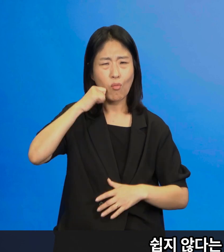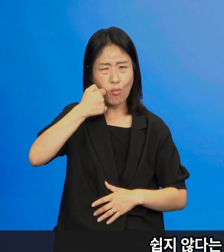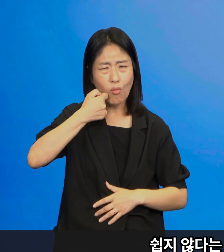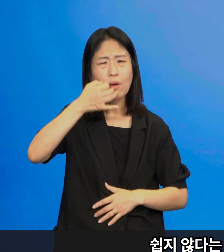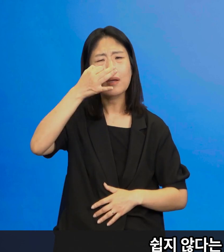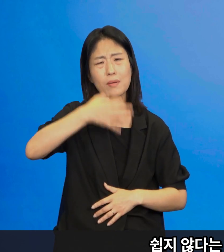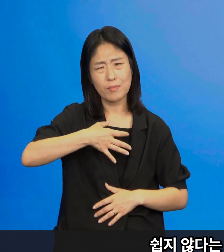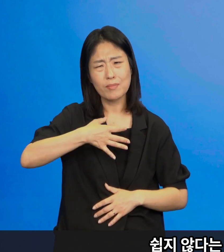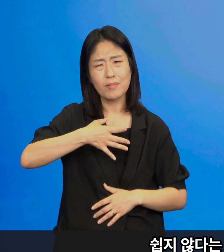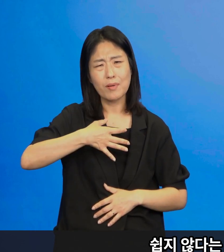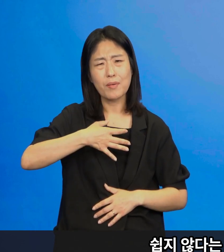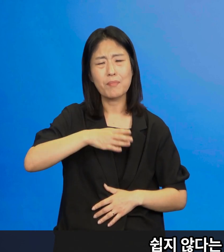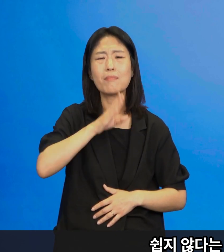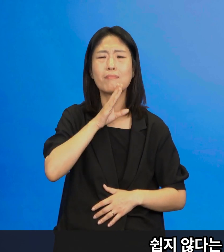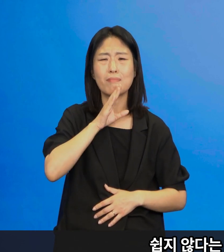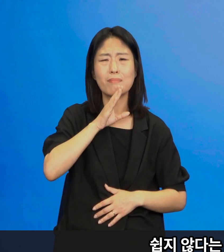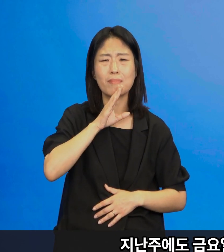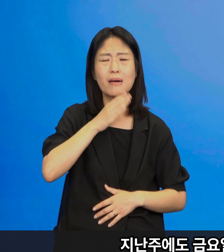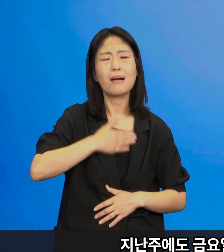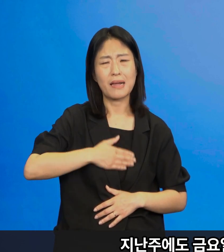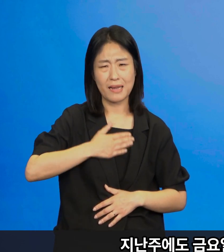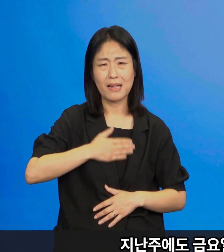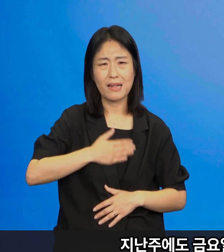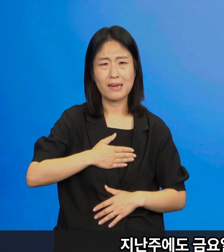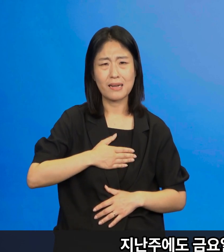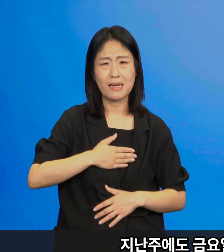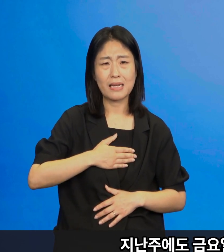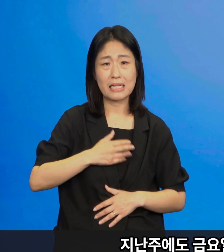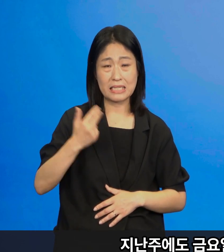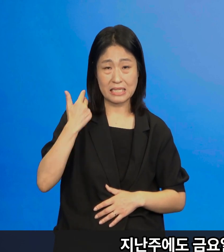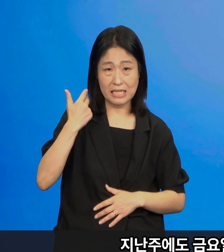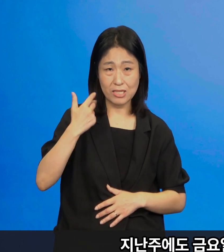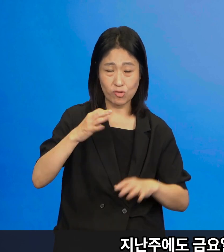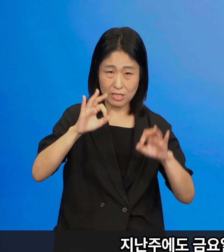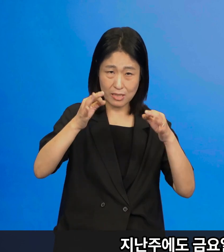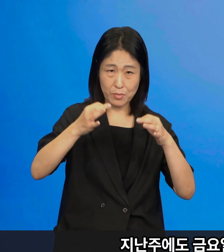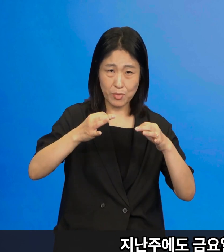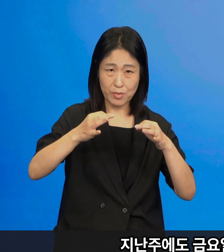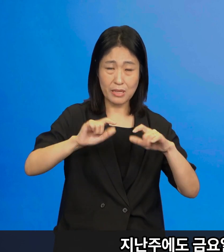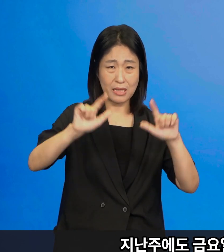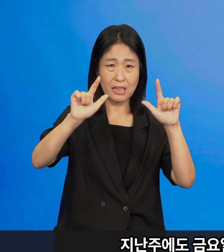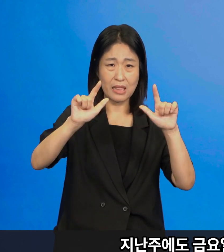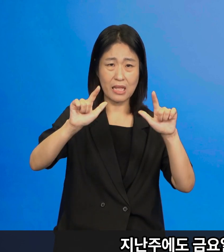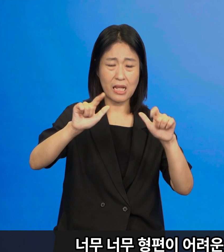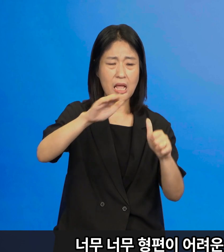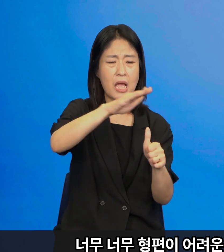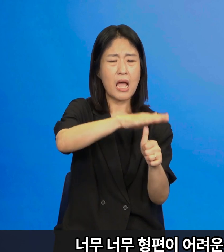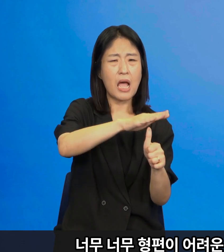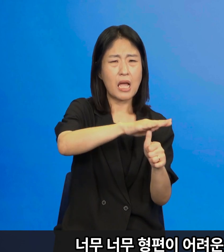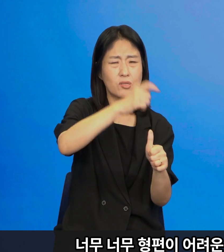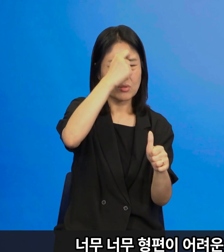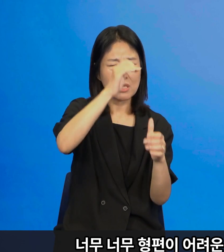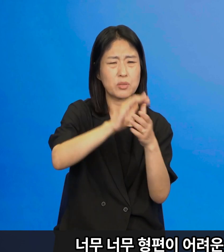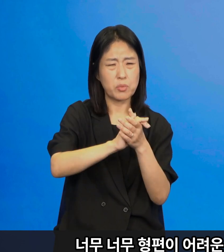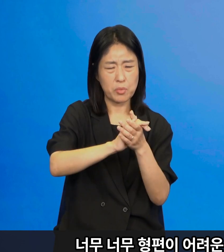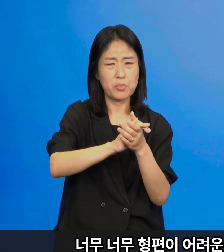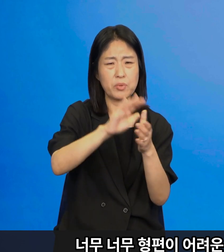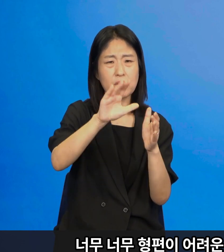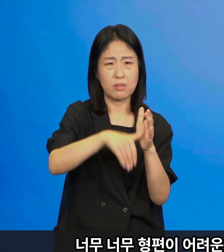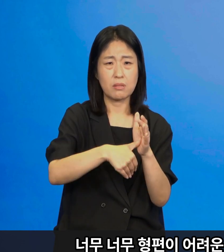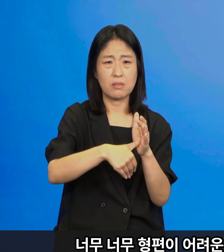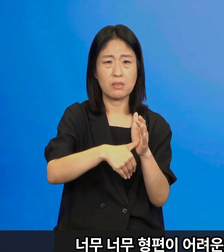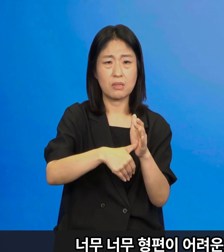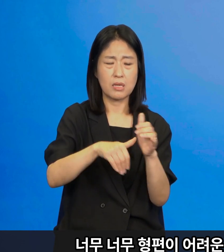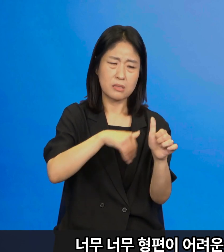것 알고 있습니다. 지난주에도 금요일날 안수사역 하는데 너무너무 형편이 어려운 분들이